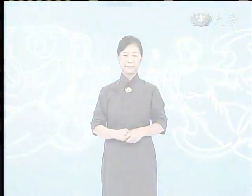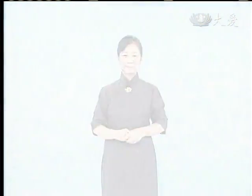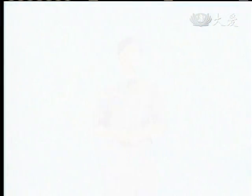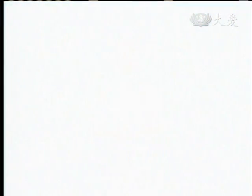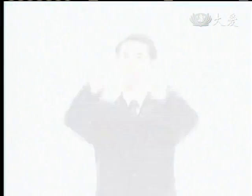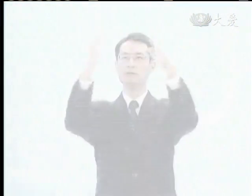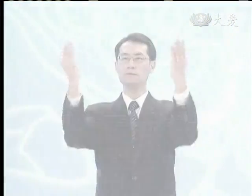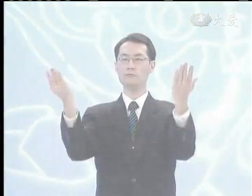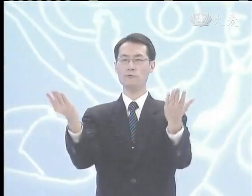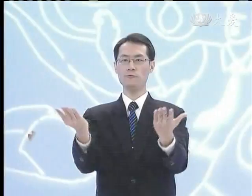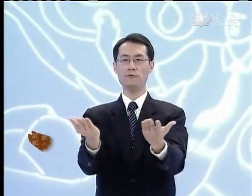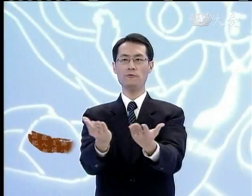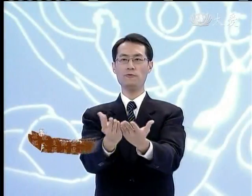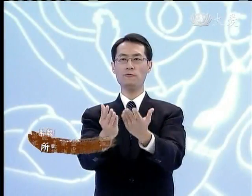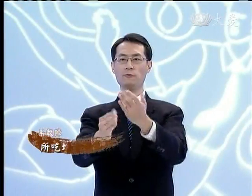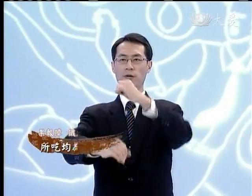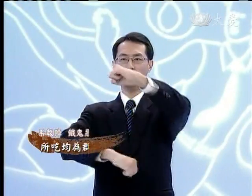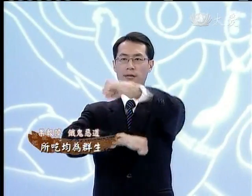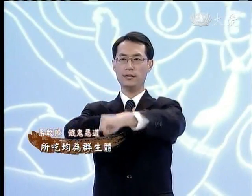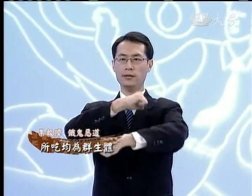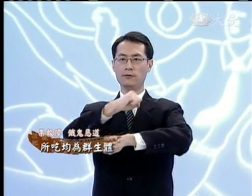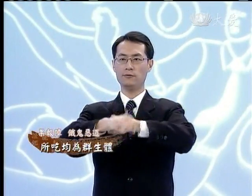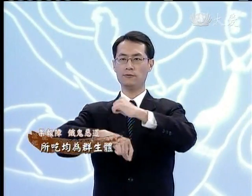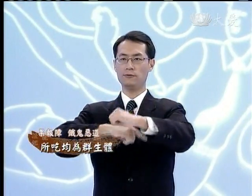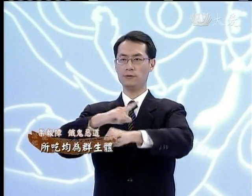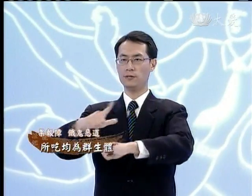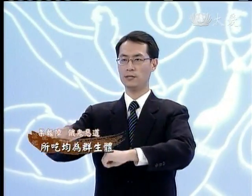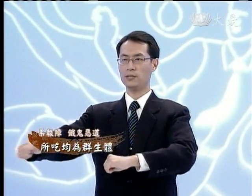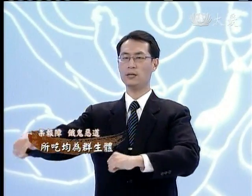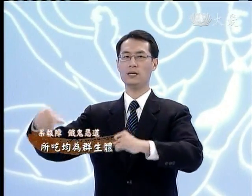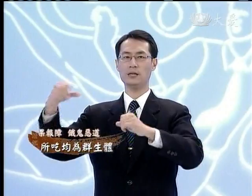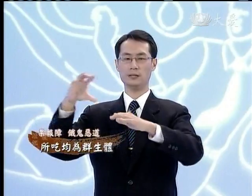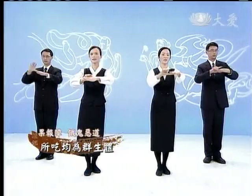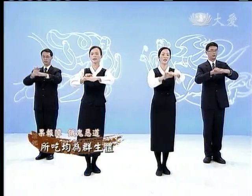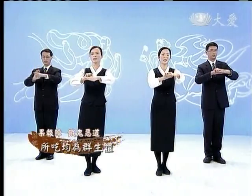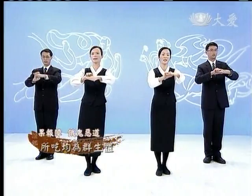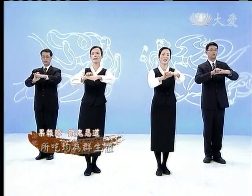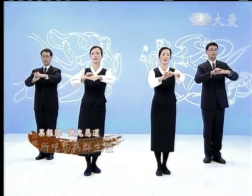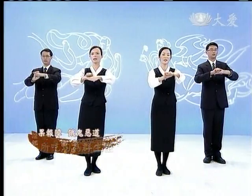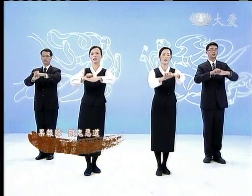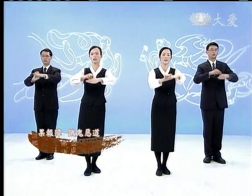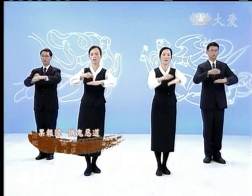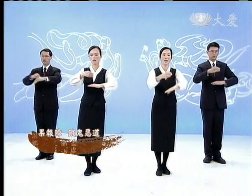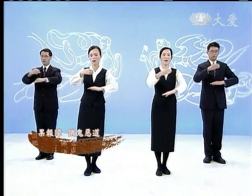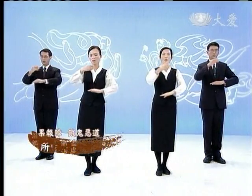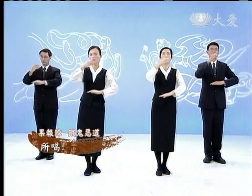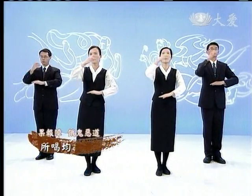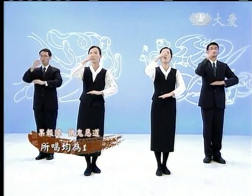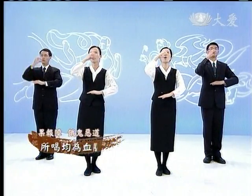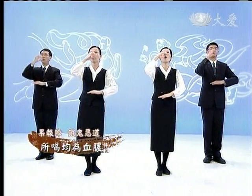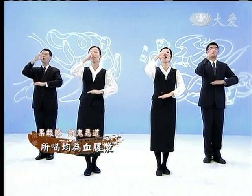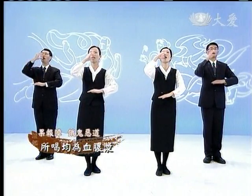是君为君生体，所